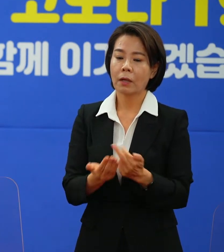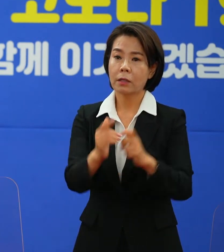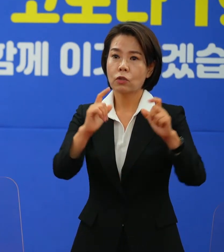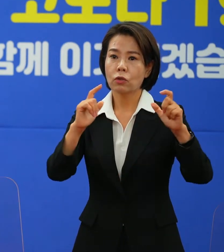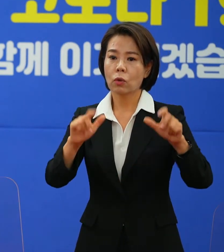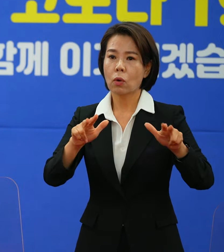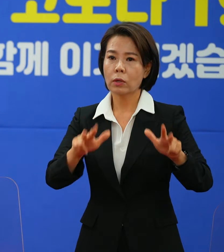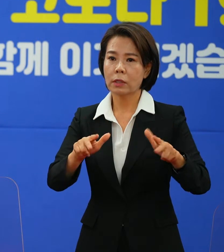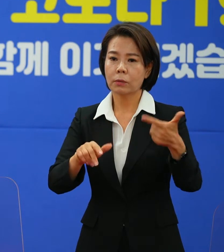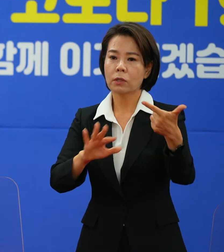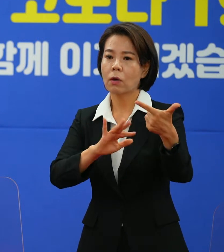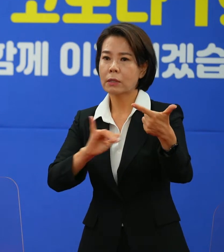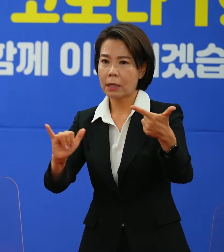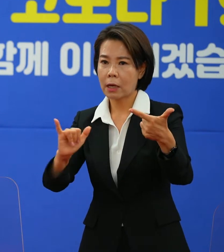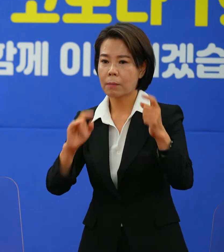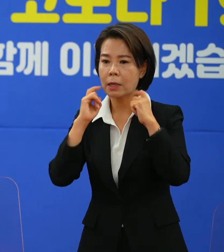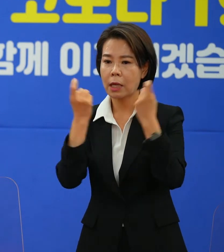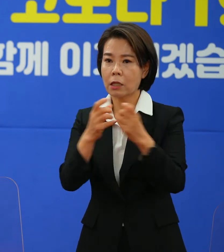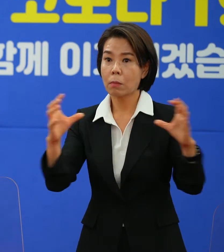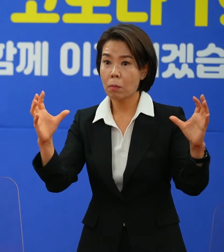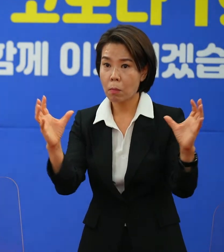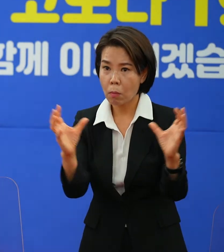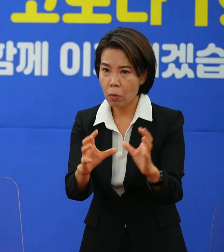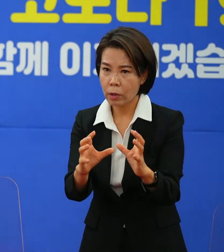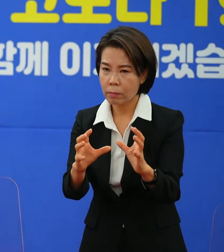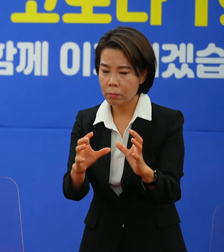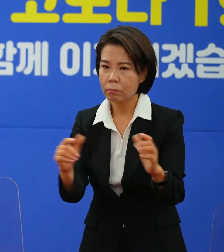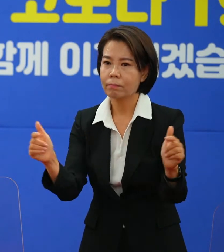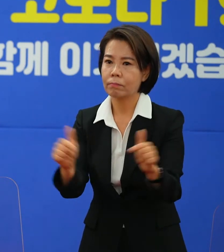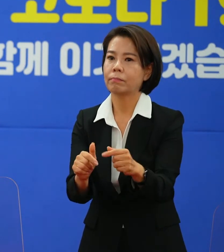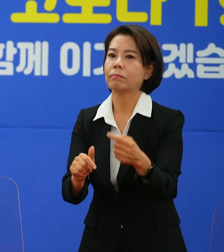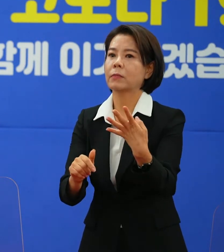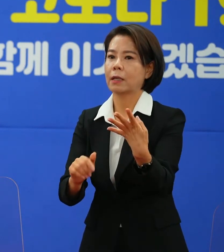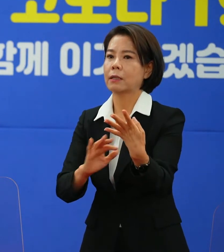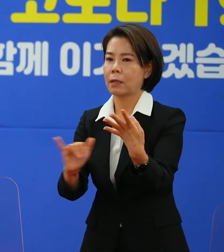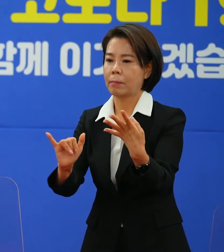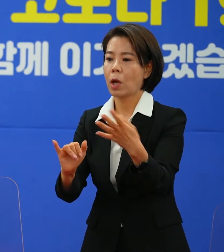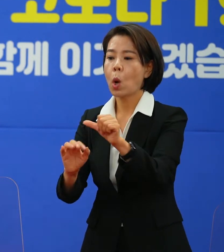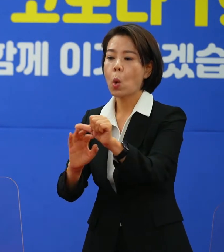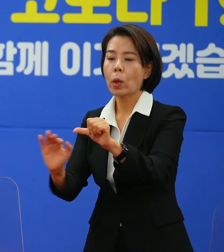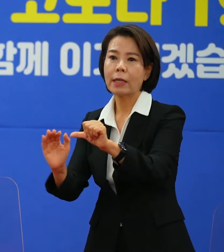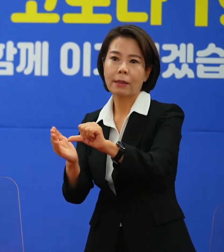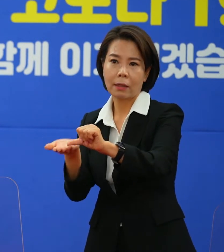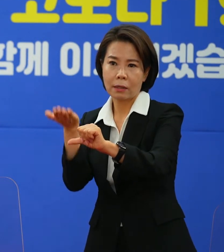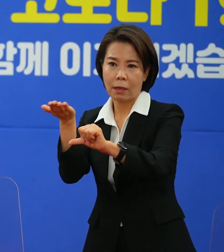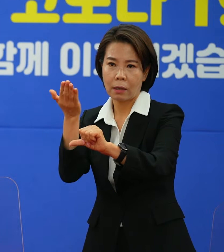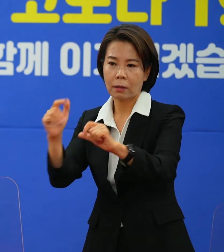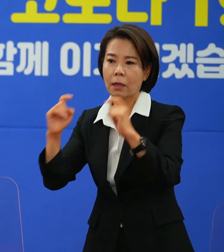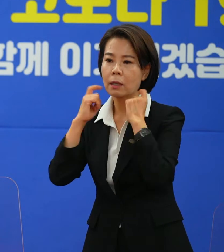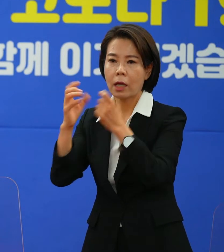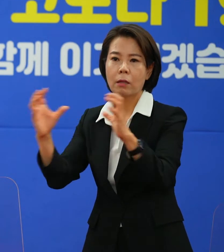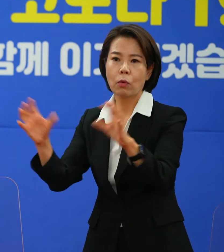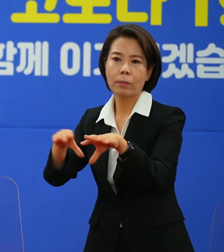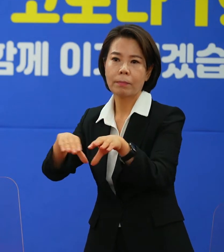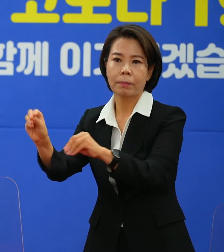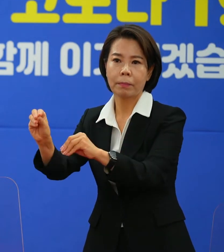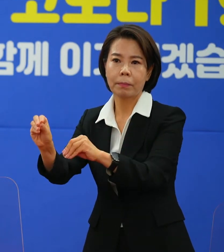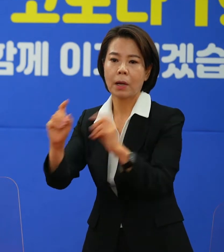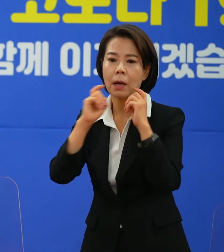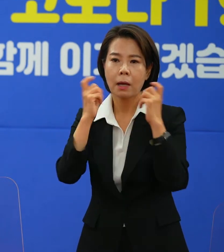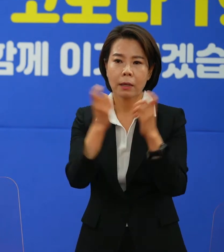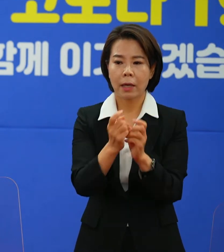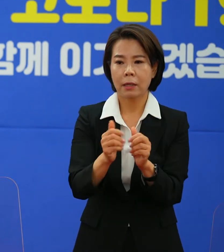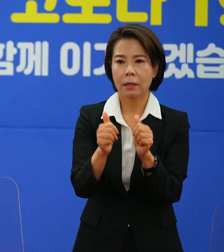제주도는 현행 6명까지의 사적 모임을 4인까지만 허용하고 5인 이상 사적 모임을 금지함으로써 개인